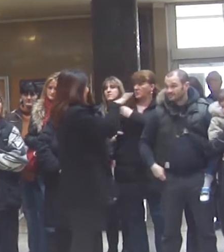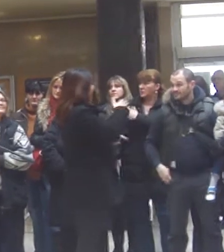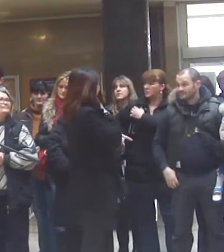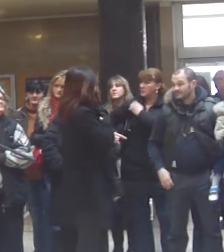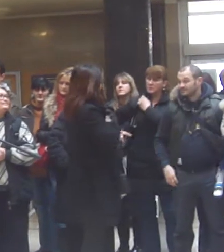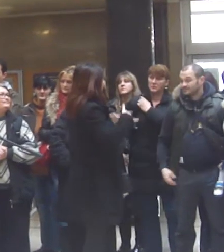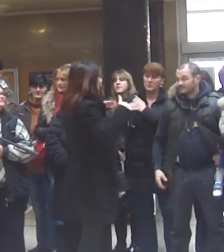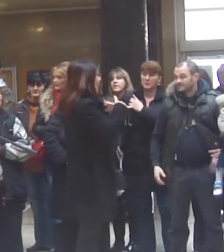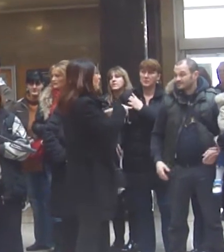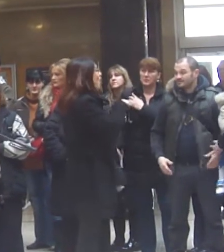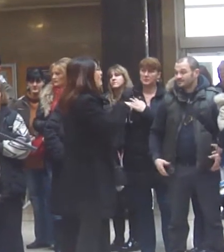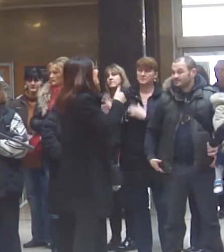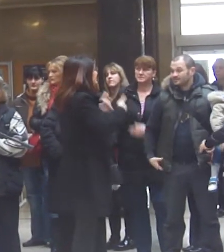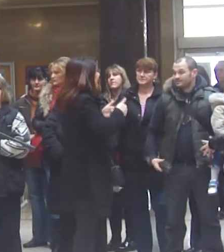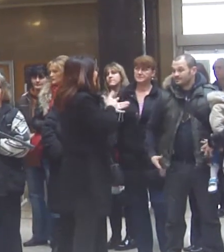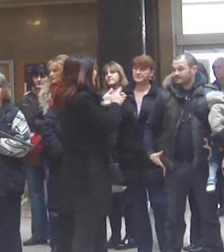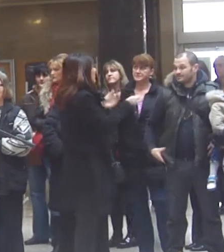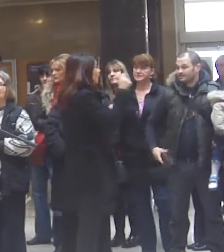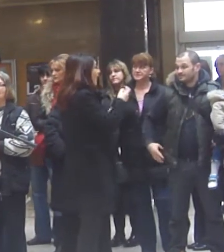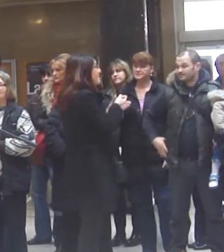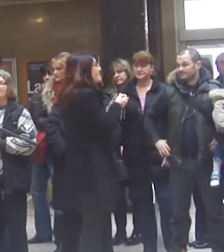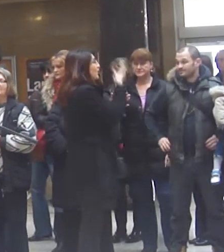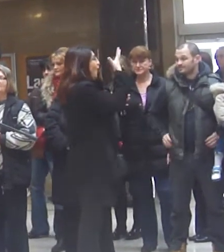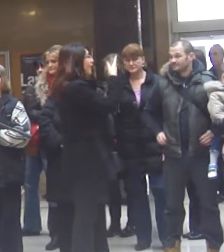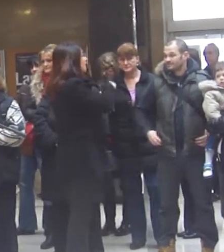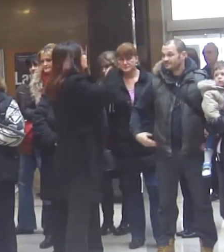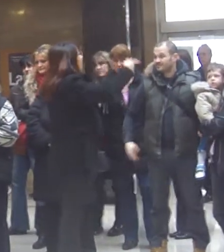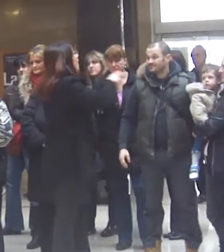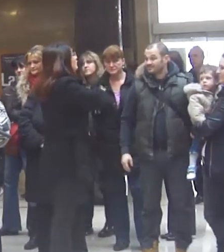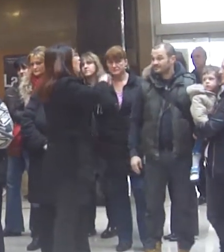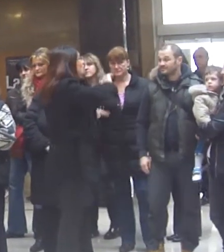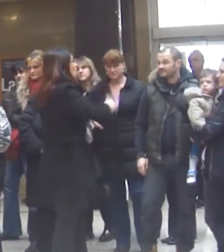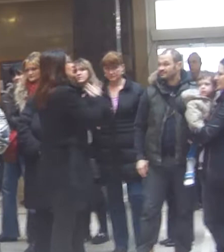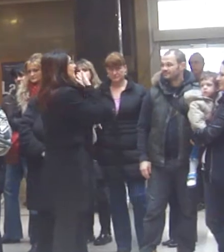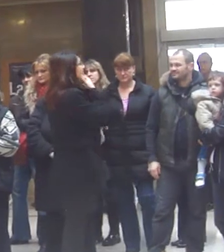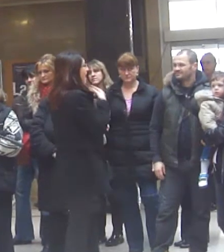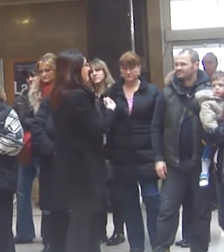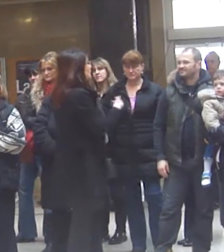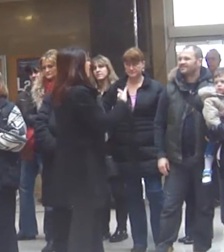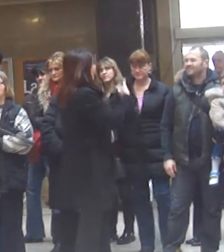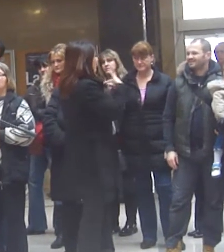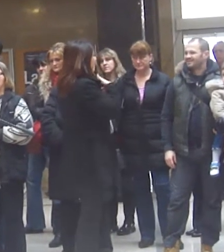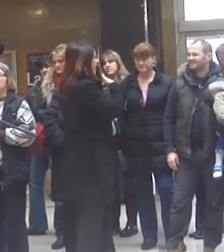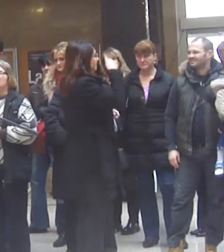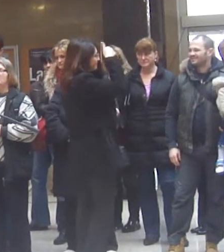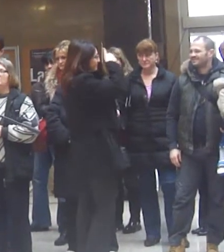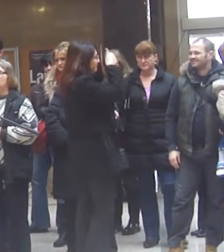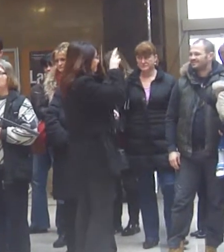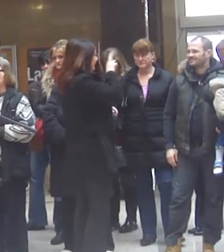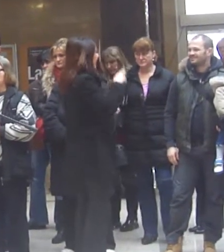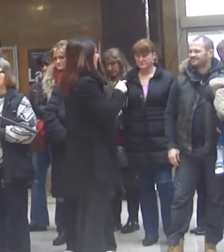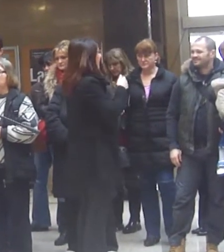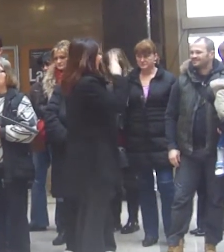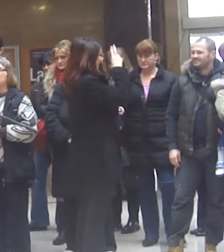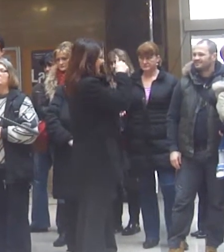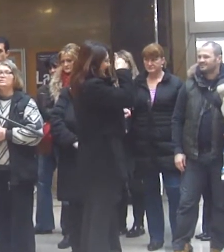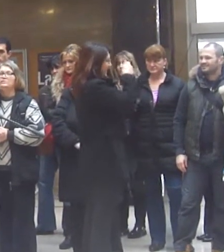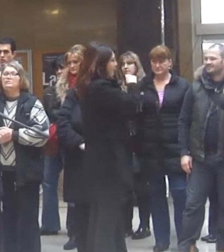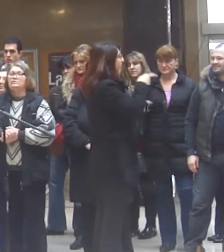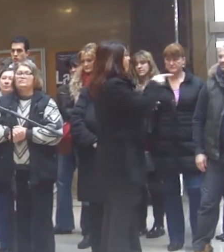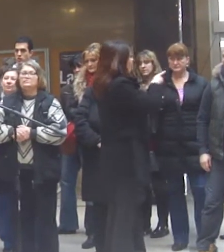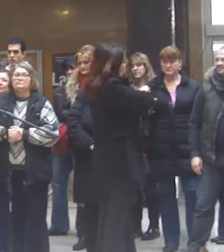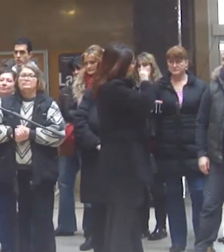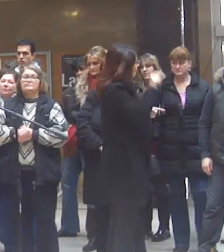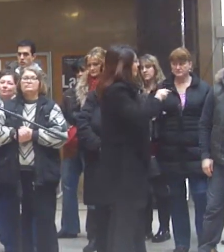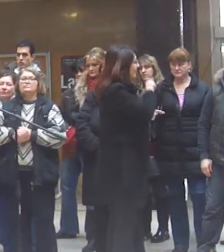sugrađani, ovo proljeće i naredne godine biti ljepše. Ja ću čitati redom imena, a vi ćete prilaziti